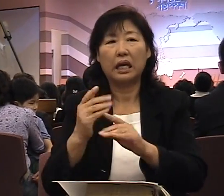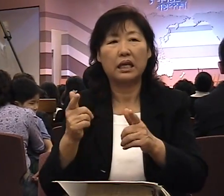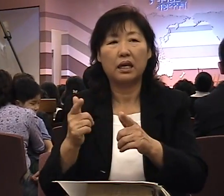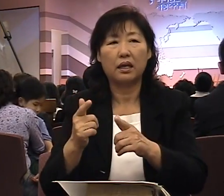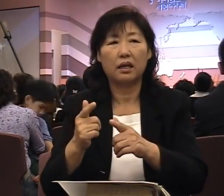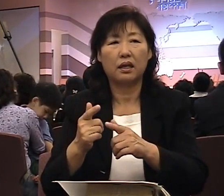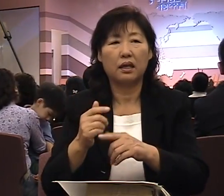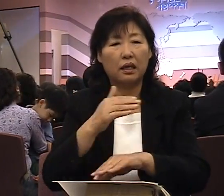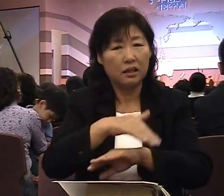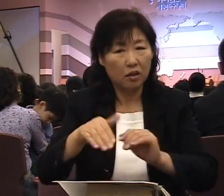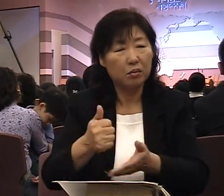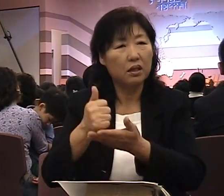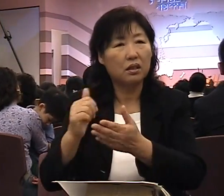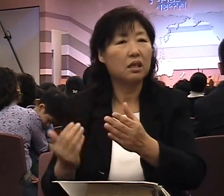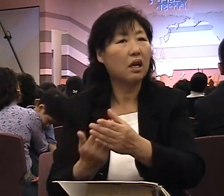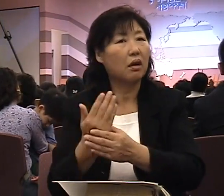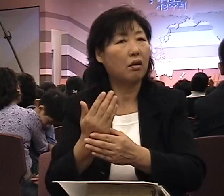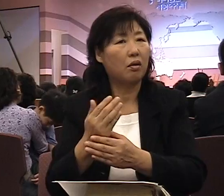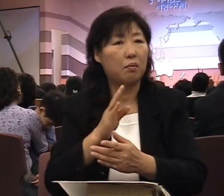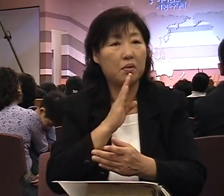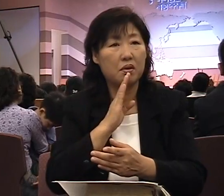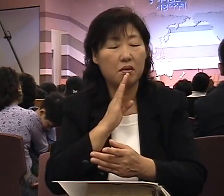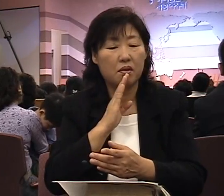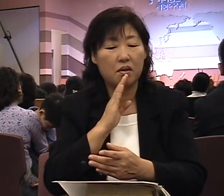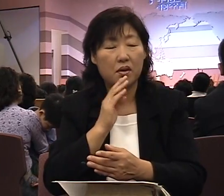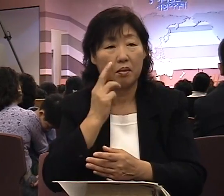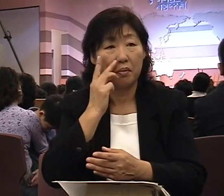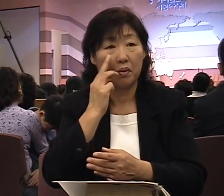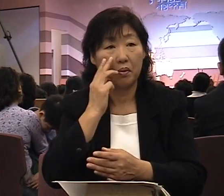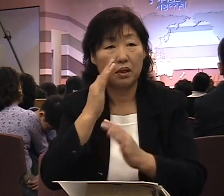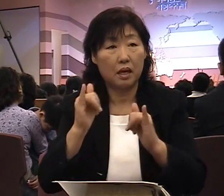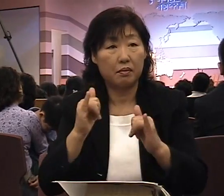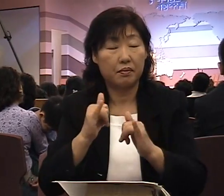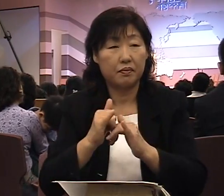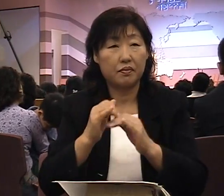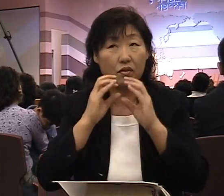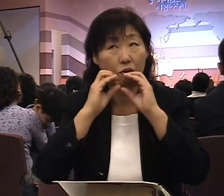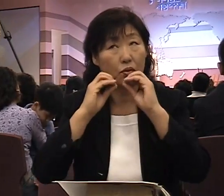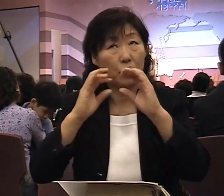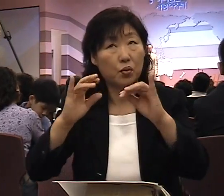로렌 커닝햄, YWN의 천재가 되신 로렌 커닝햄, 미국 분이십니다. 이